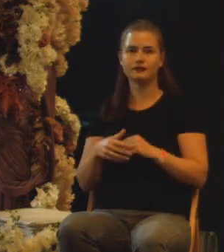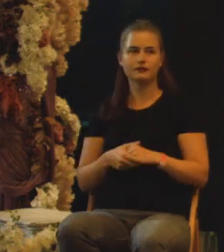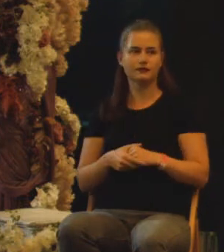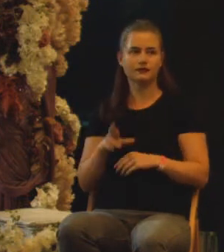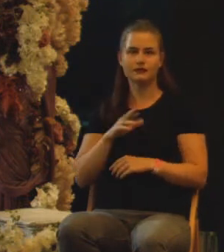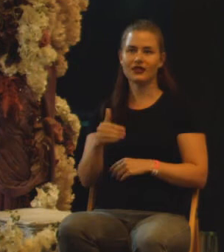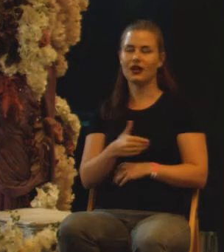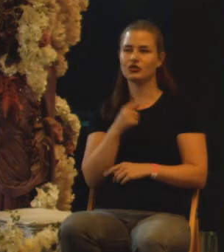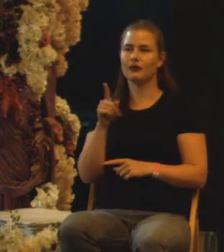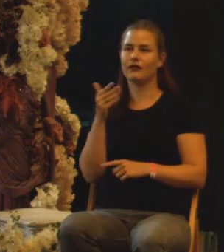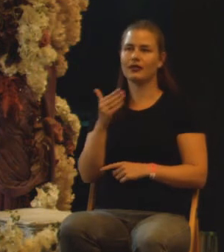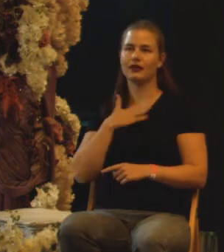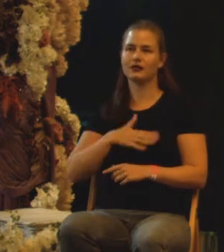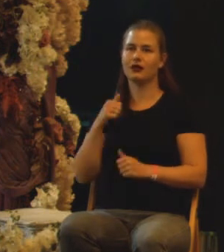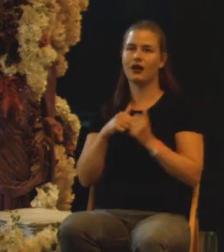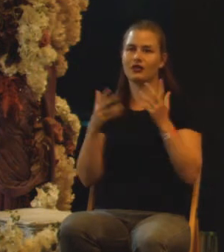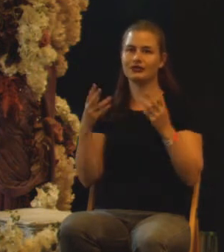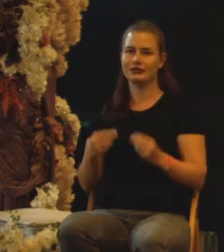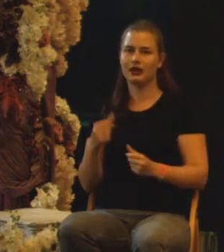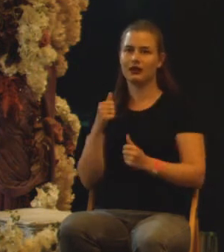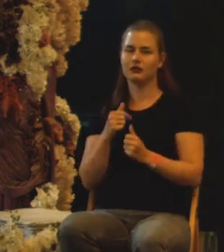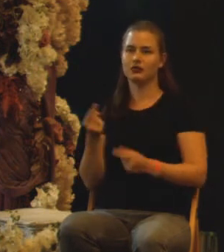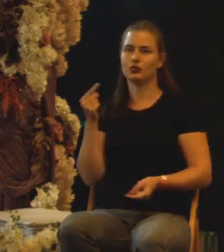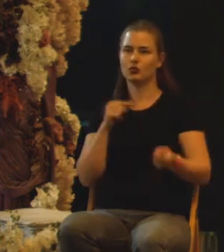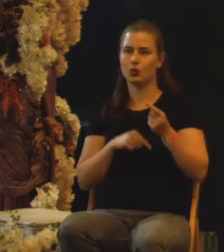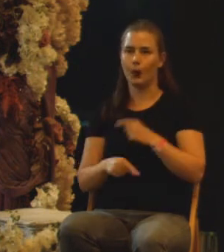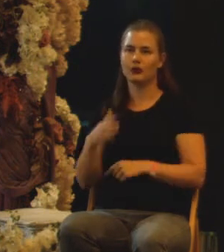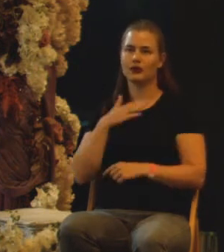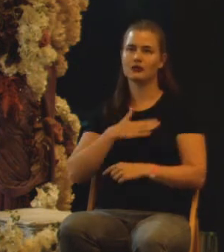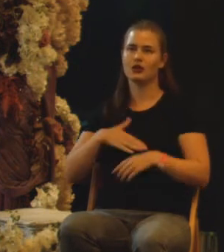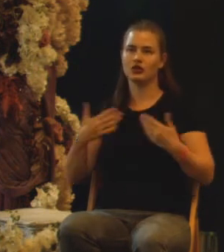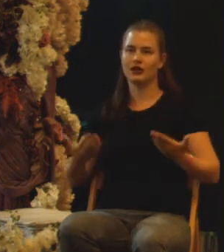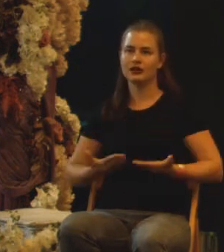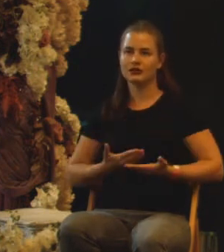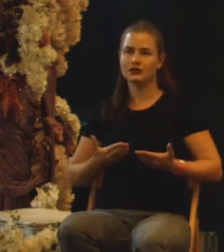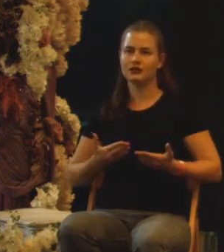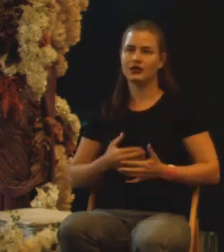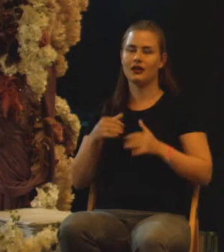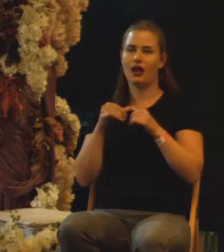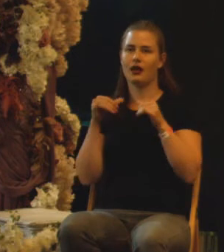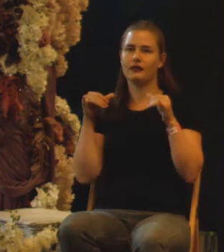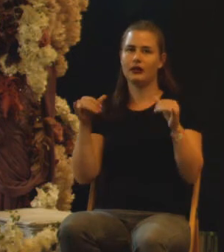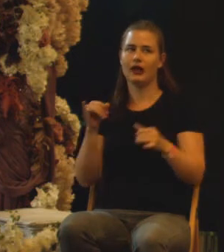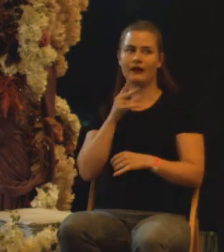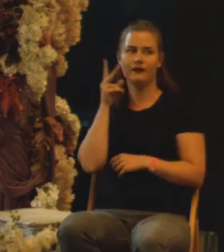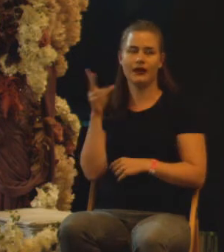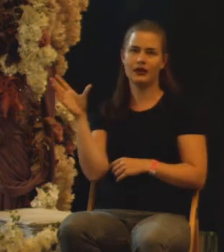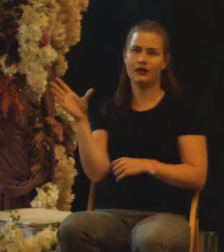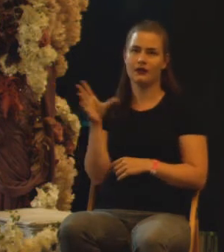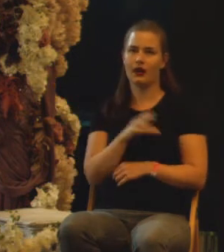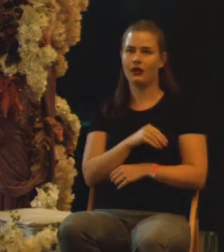покупать. Я хочу, чтобы вы наслаждались каждым днем, наслаждались друг другом, наслаждались жизнью, развивались и видели во